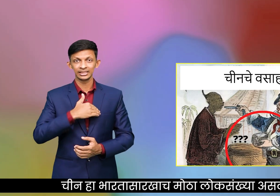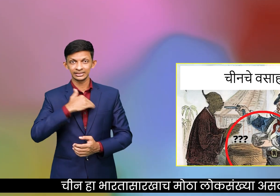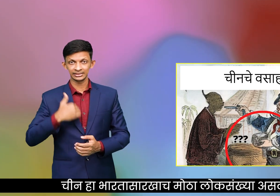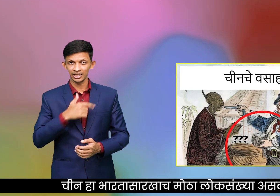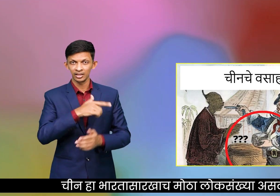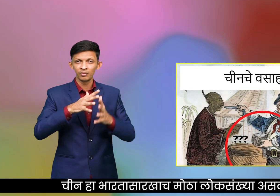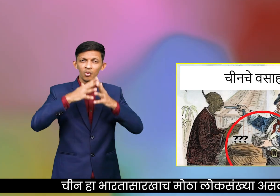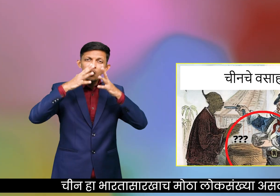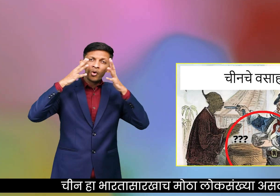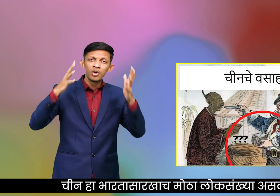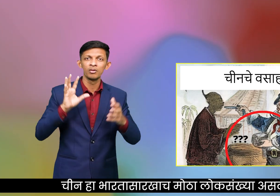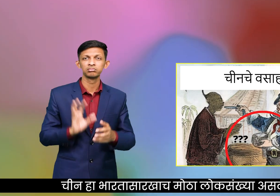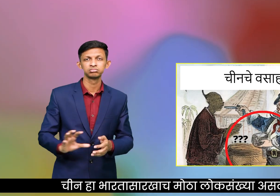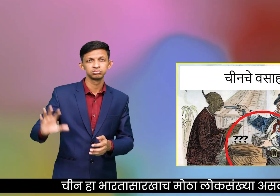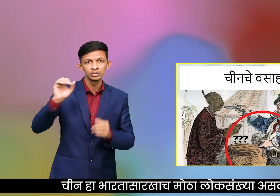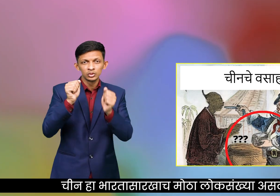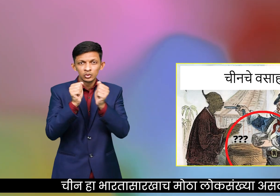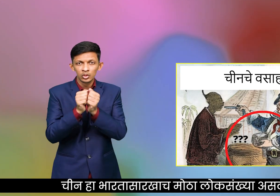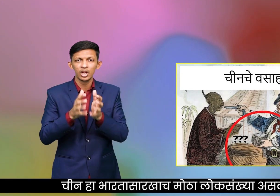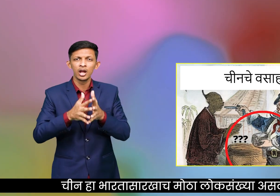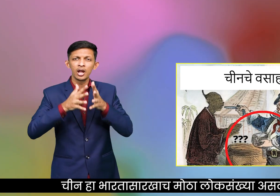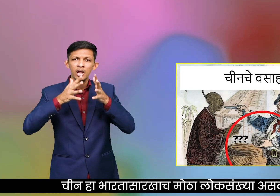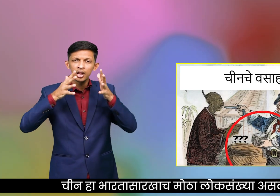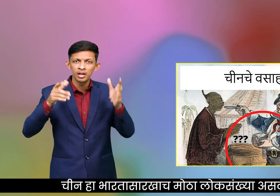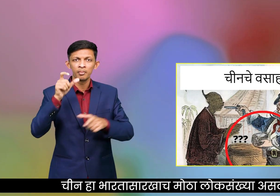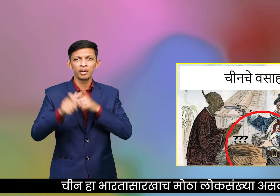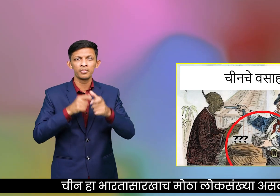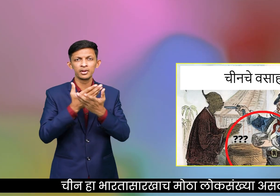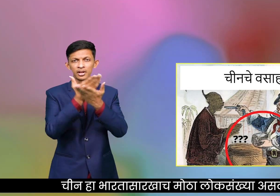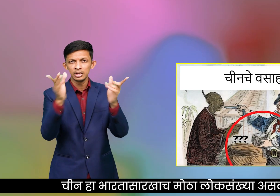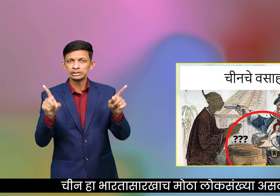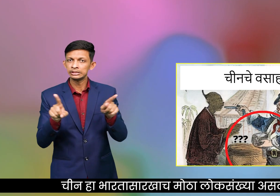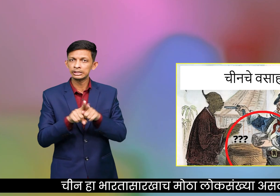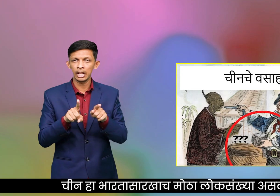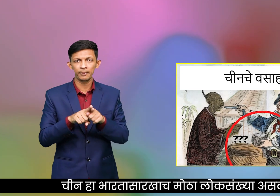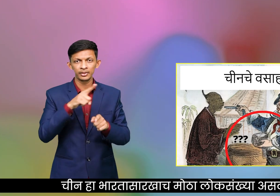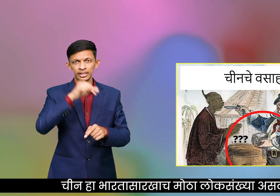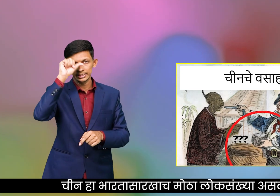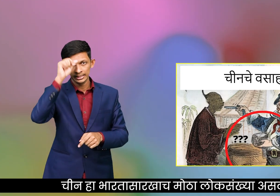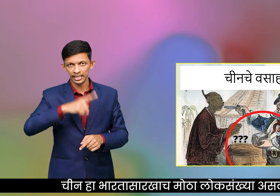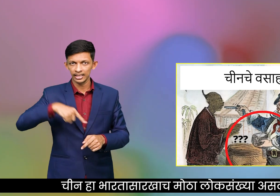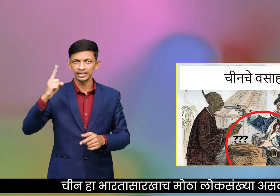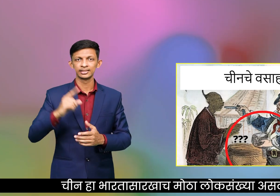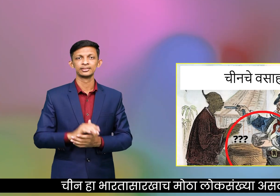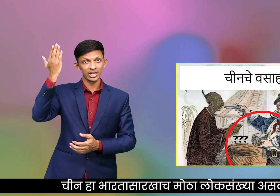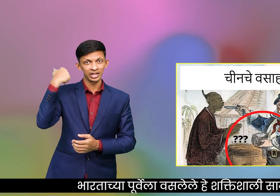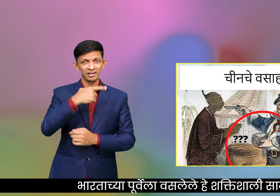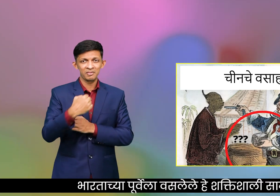चीन हा भारतासारखाच मोठा लोकसंख्या असलेला देश आहे.